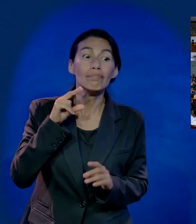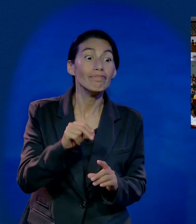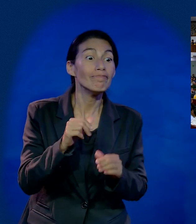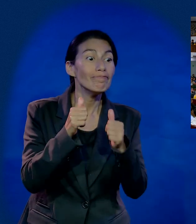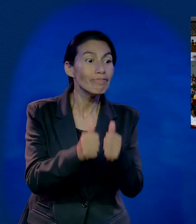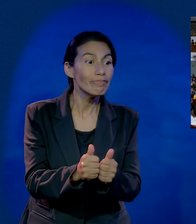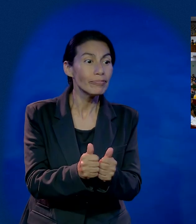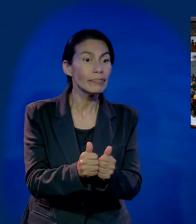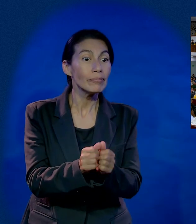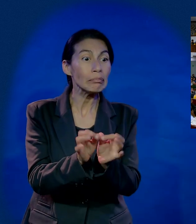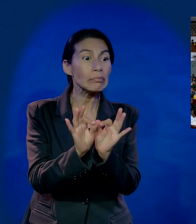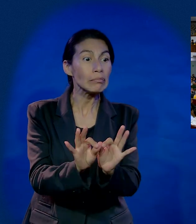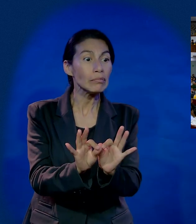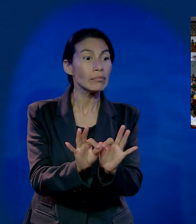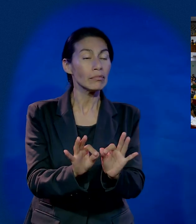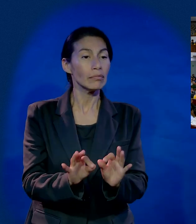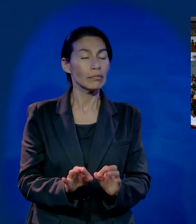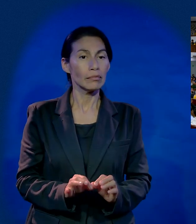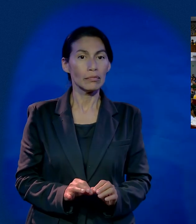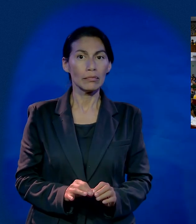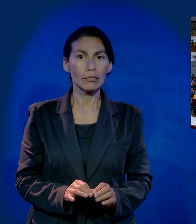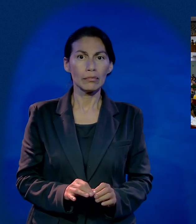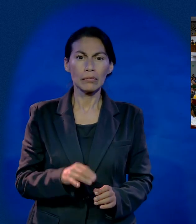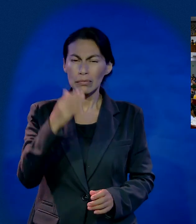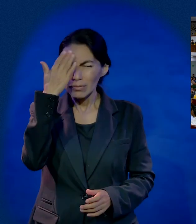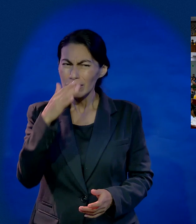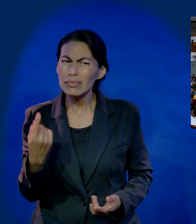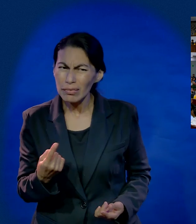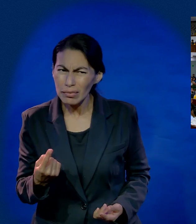papá, es que... Papá, quédese quieta, mija, quédese quieta.